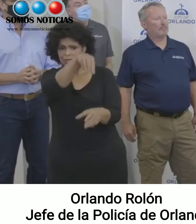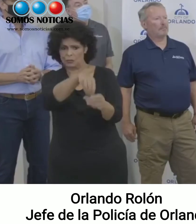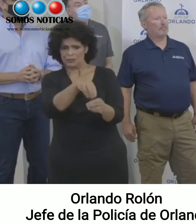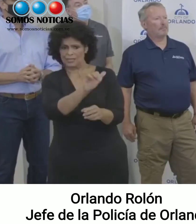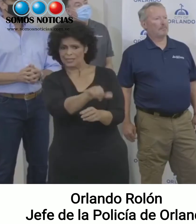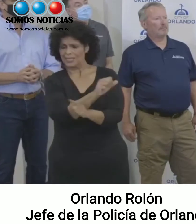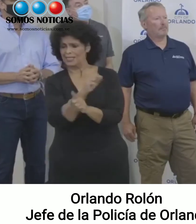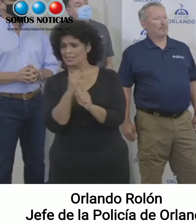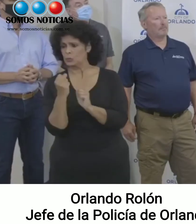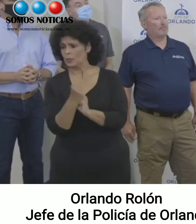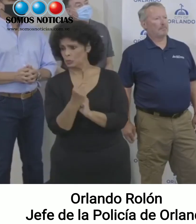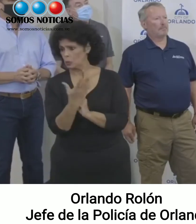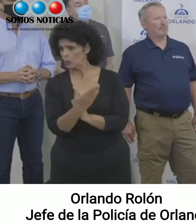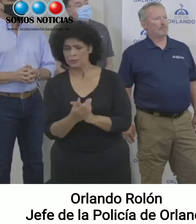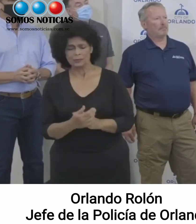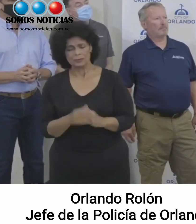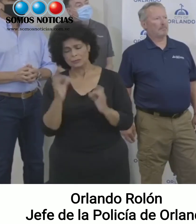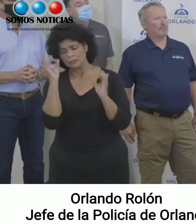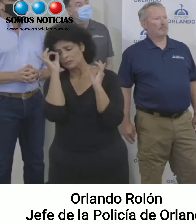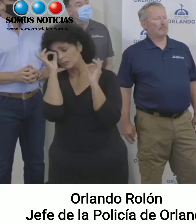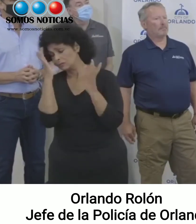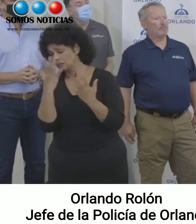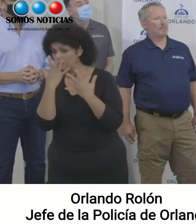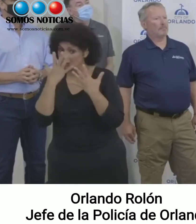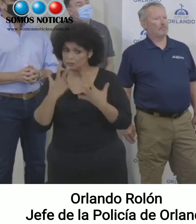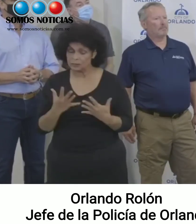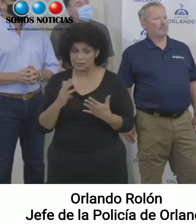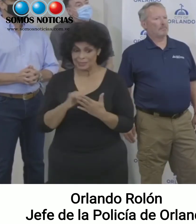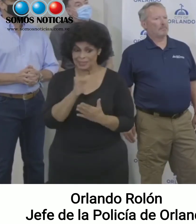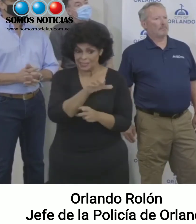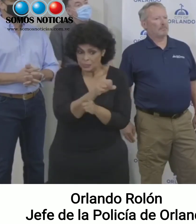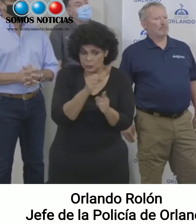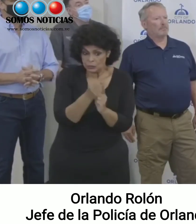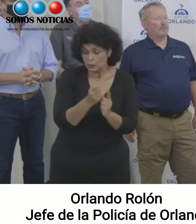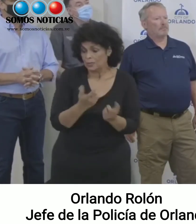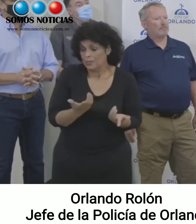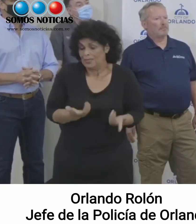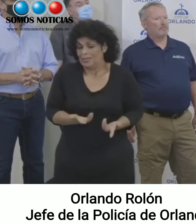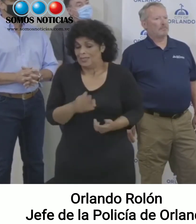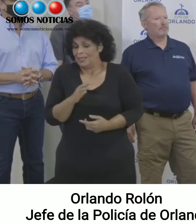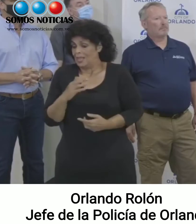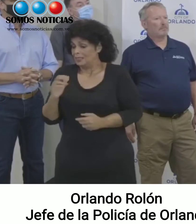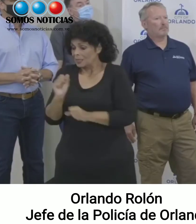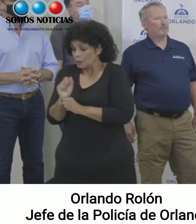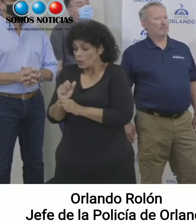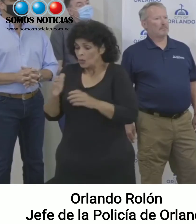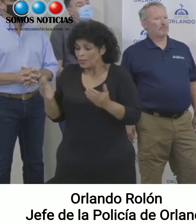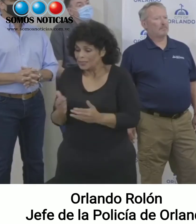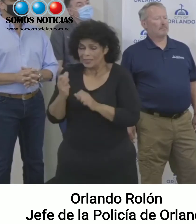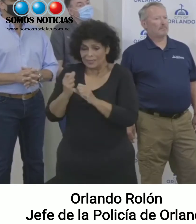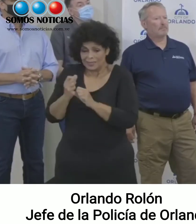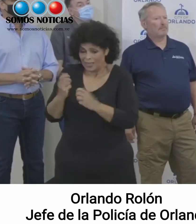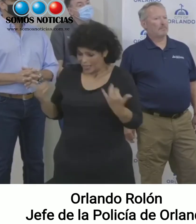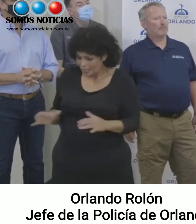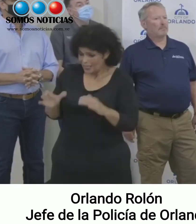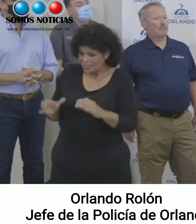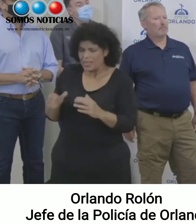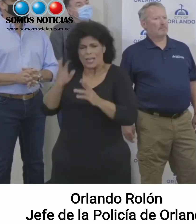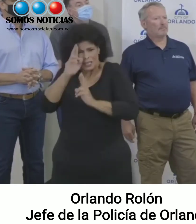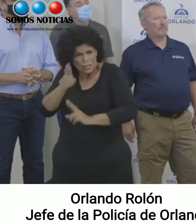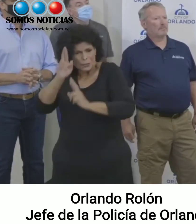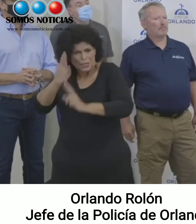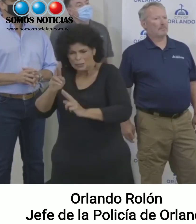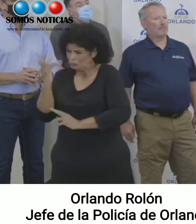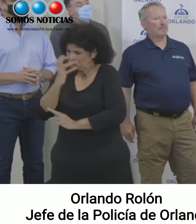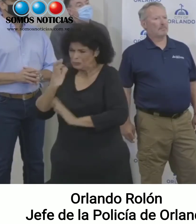en esa situación. Desafortunadamente, en el caso de la policía, el trabajo que se hace cada año es